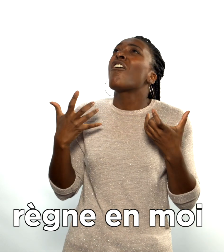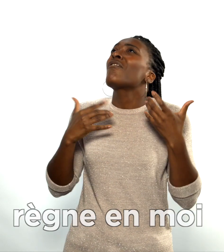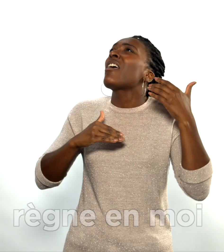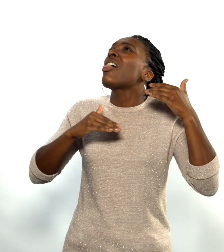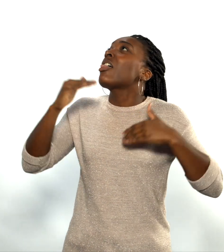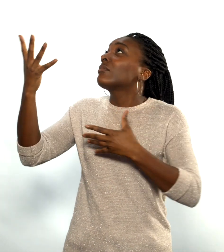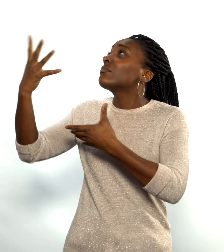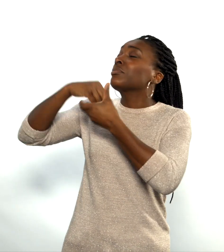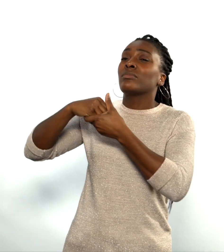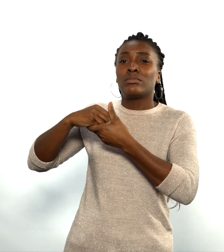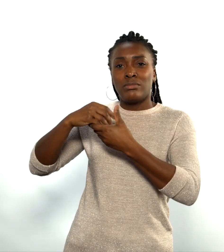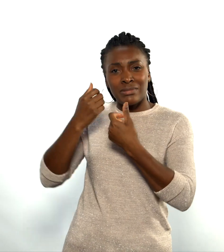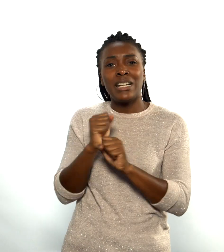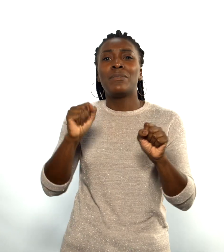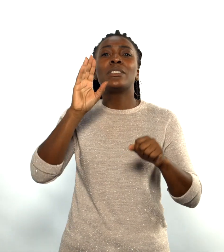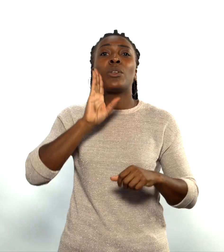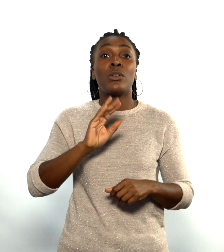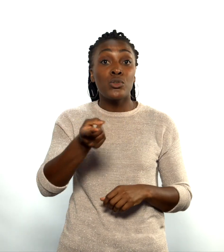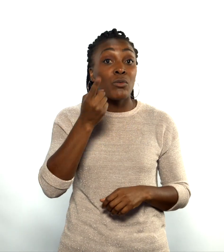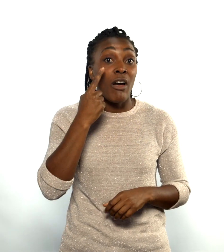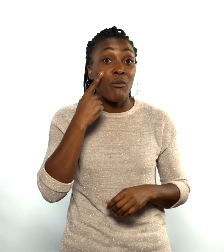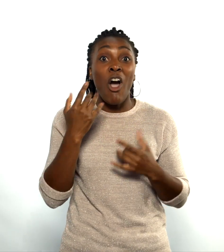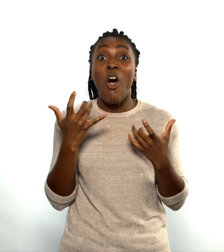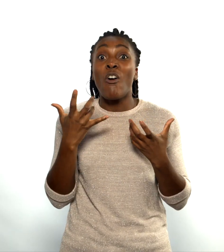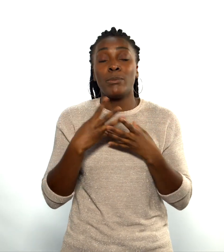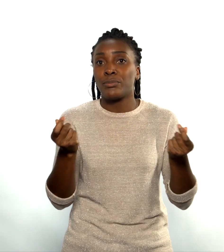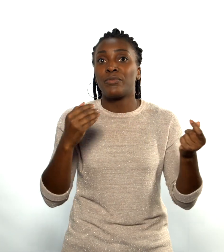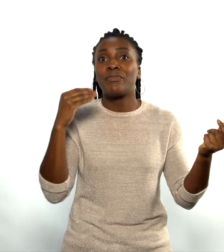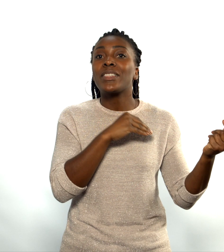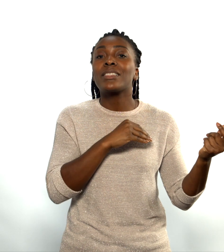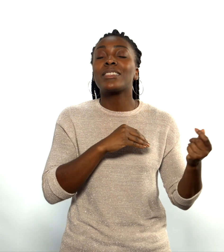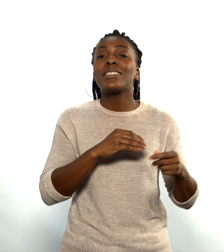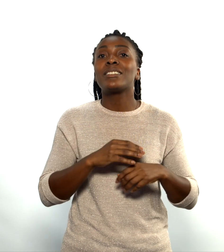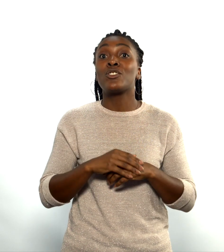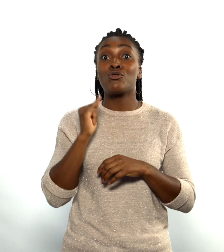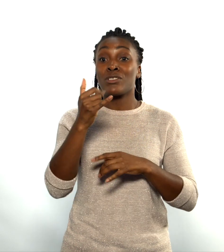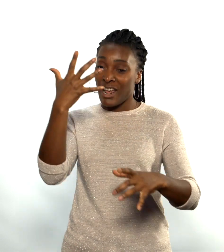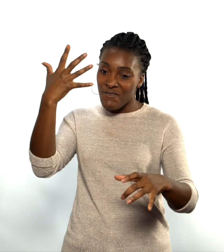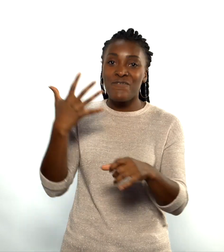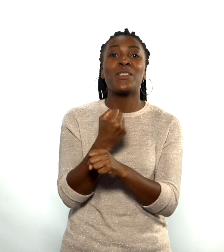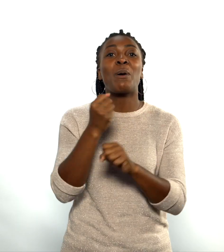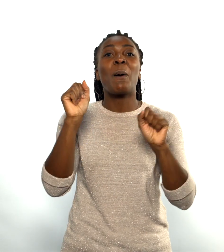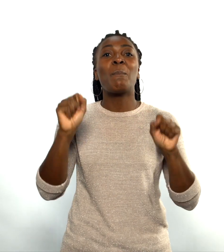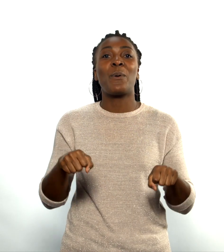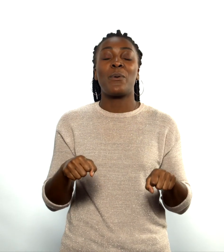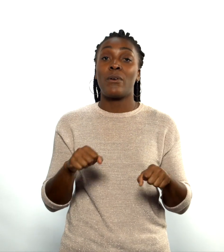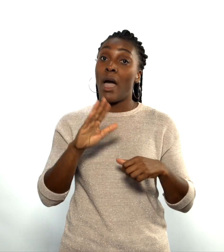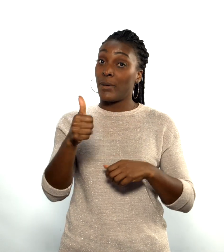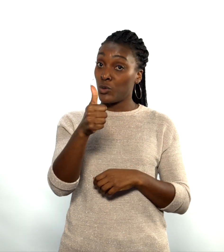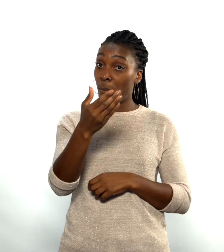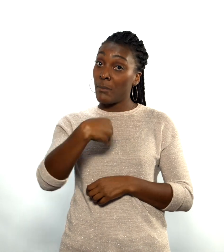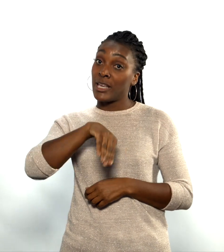submerger. Et tu verras que cette envie va partir aussi vite qu'elle est venue, jusqu'à la victoire. Et ensuite, c'est